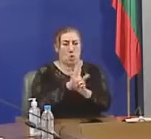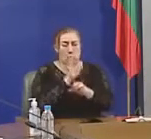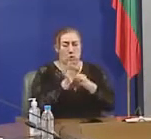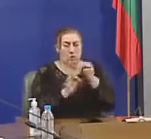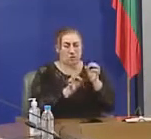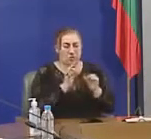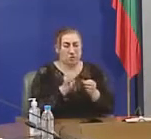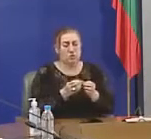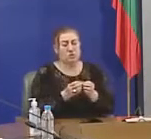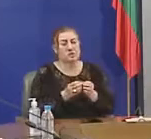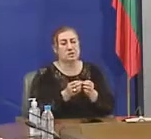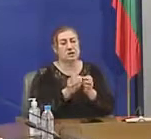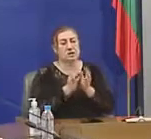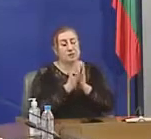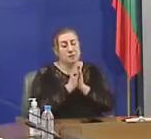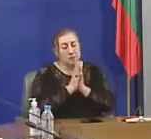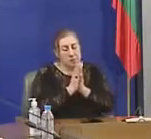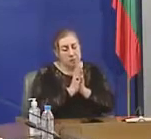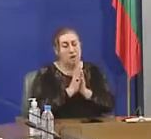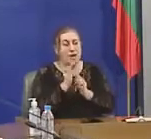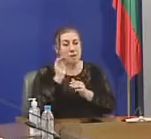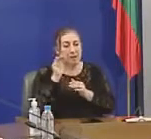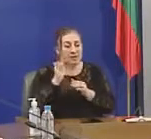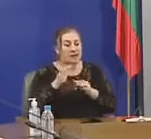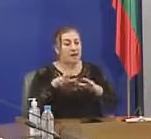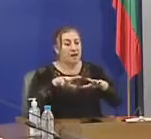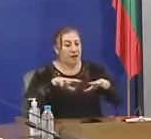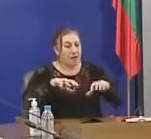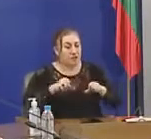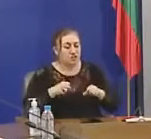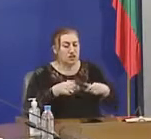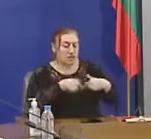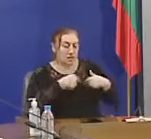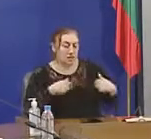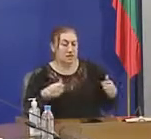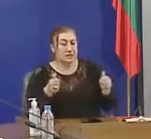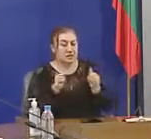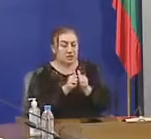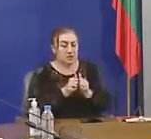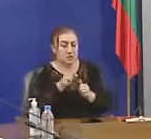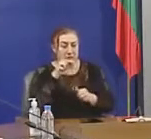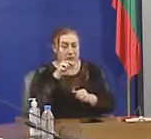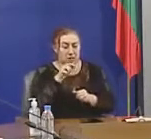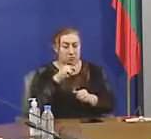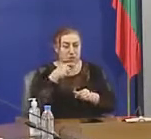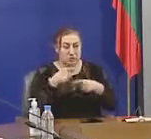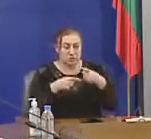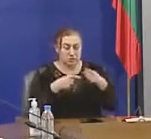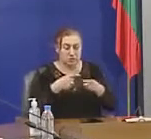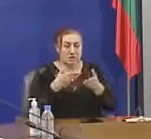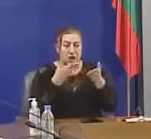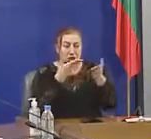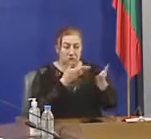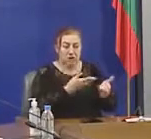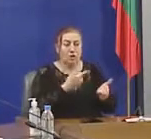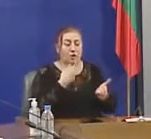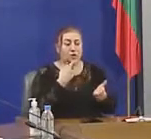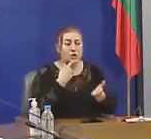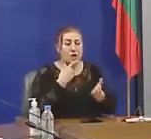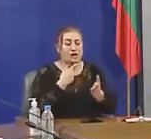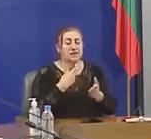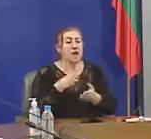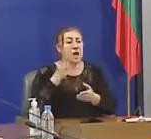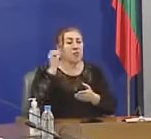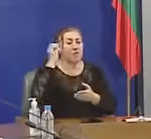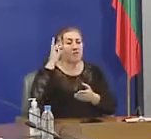Бъдете ангажирани всички към този процес. Това, което каза професор Кантърджиев, абсолютно го подкрепям. Носете